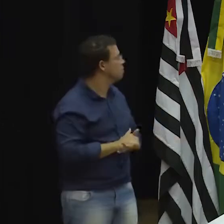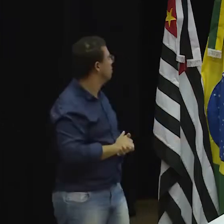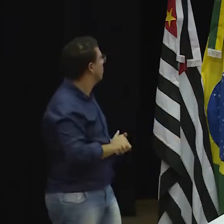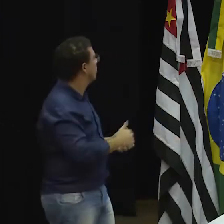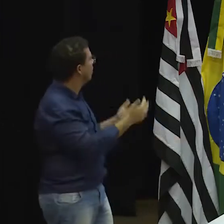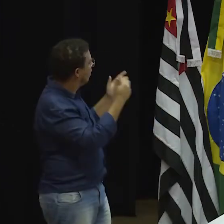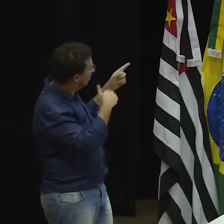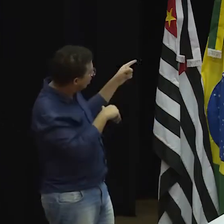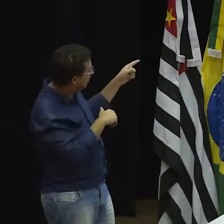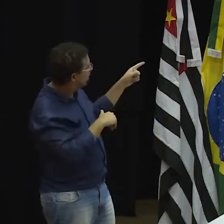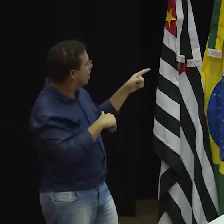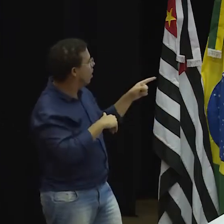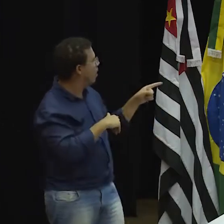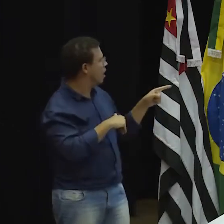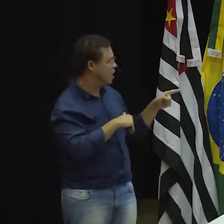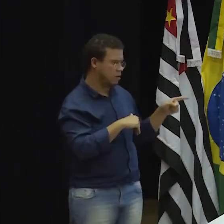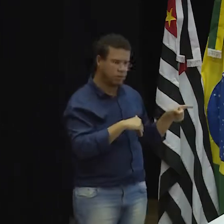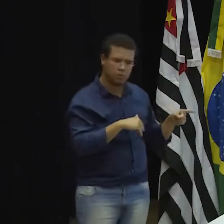histórias? E qual